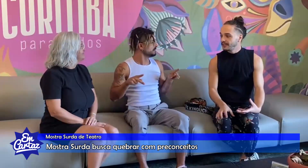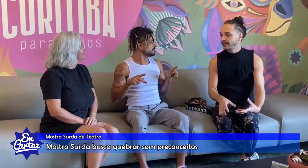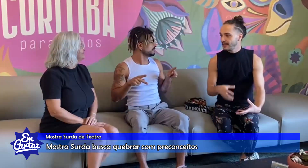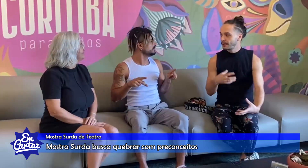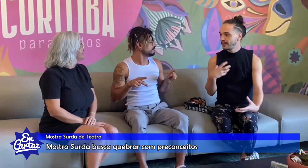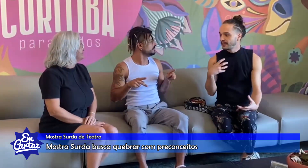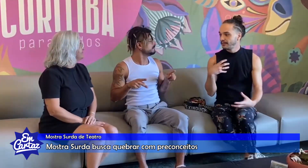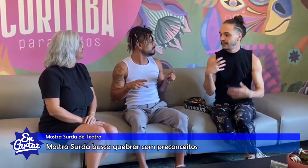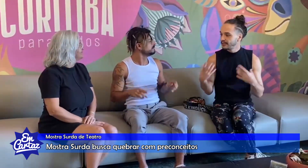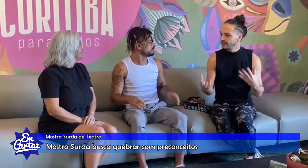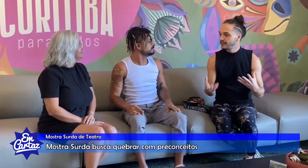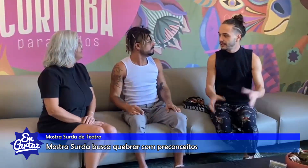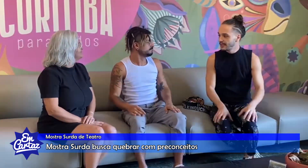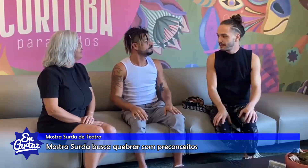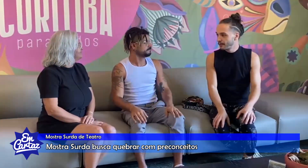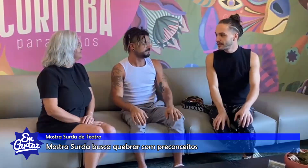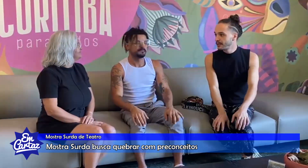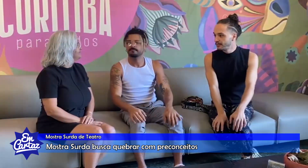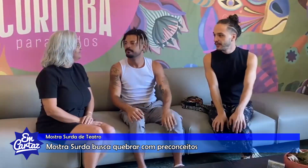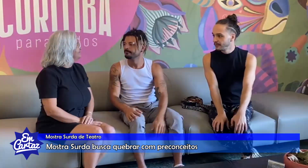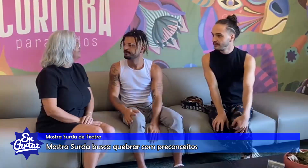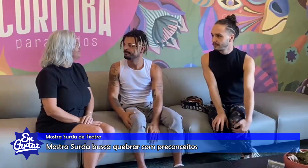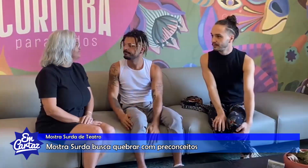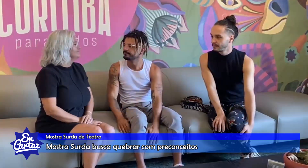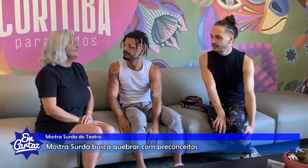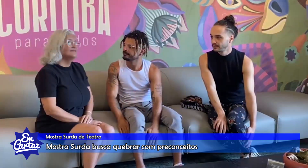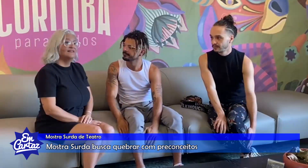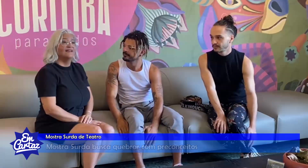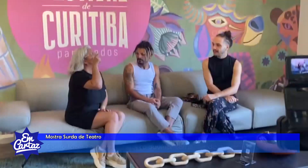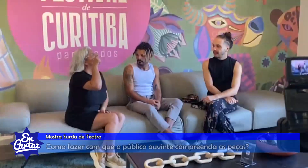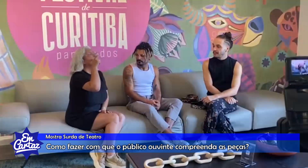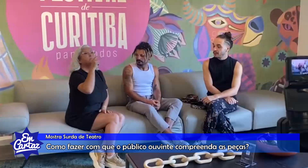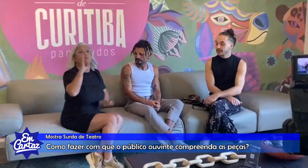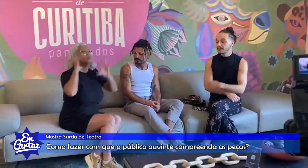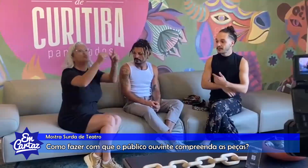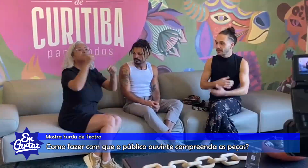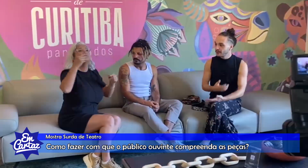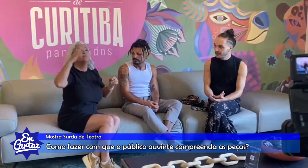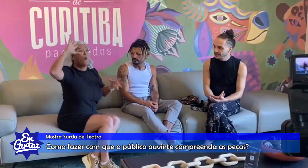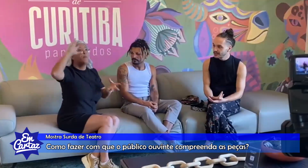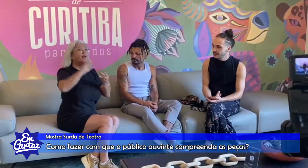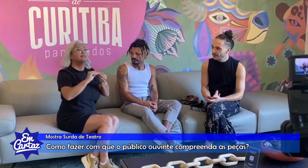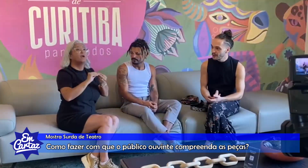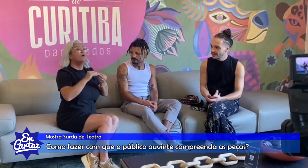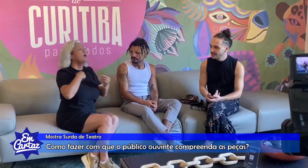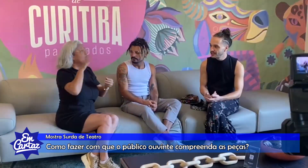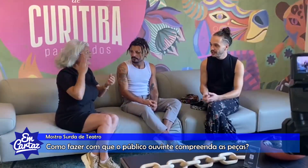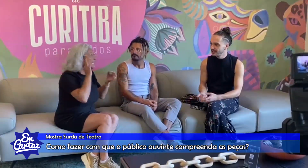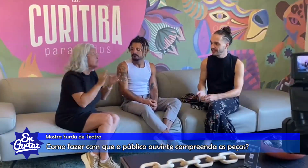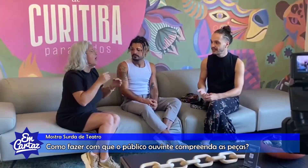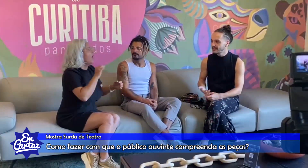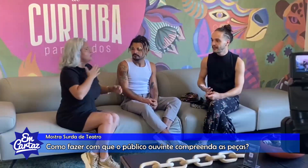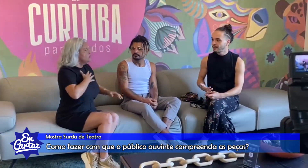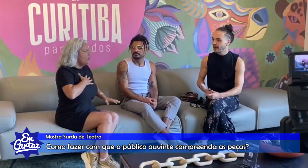tem essa importância também dessa promoção, né? Teve muitas pessoas ouvintes que foram assistir na nossa